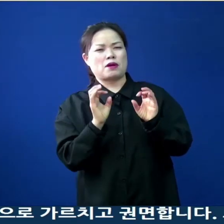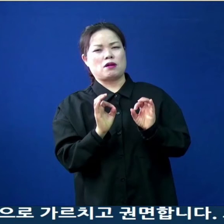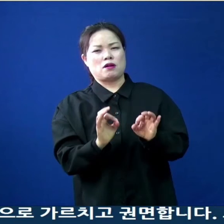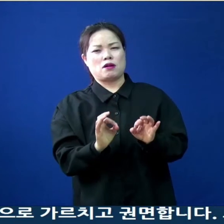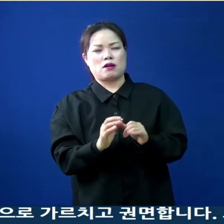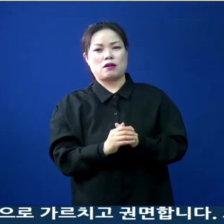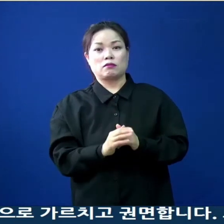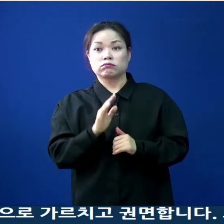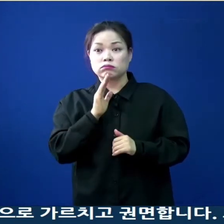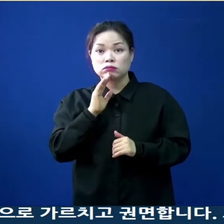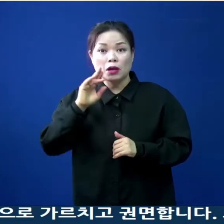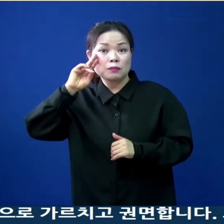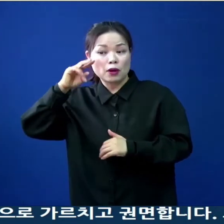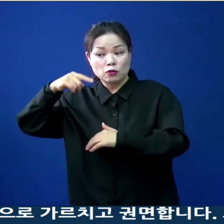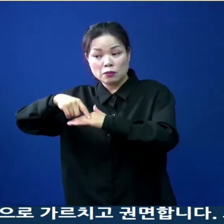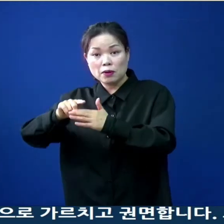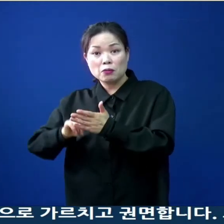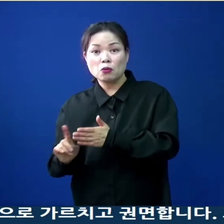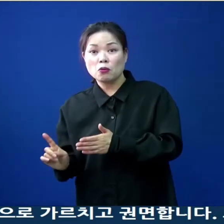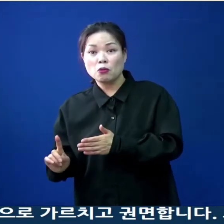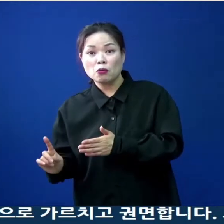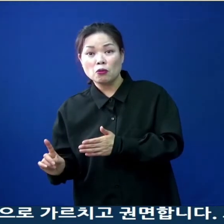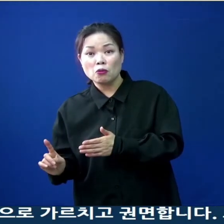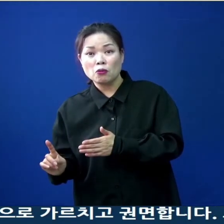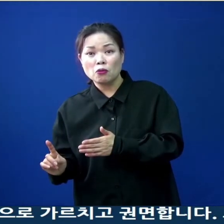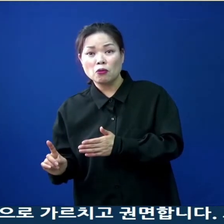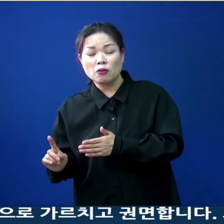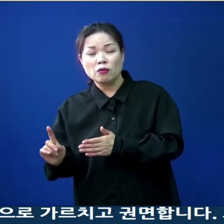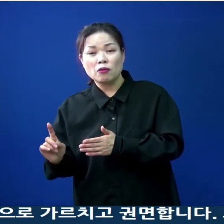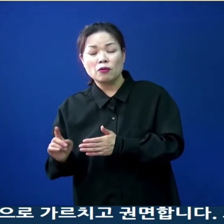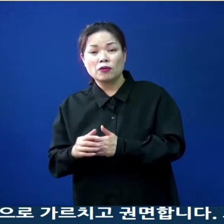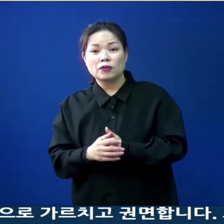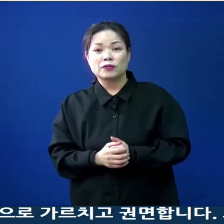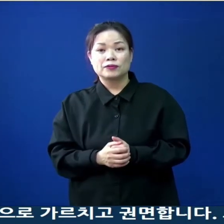바라보면서 과연 바울의 마음이 어땠을까요?